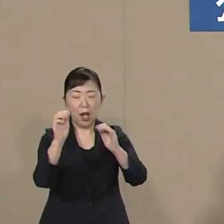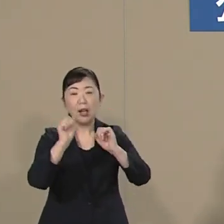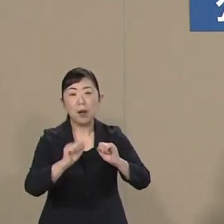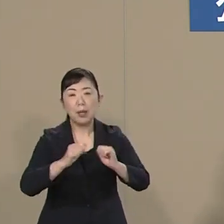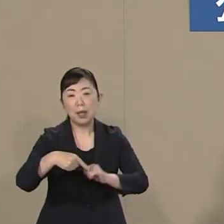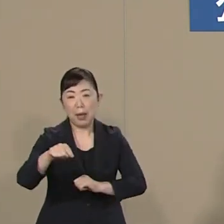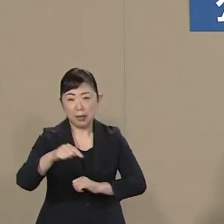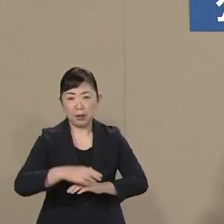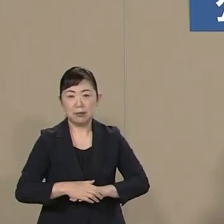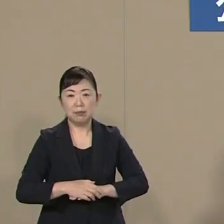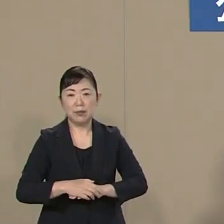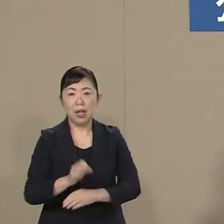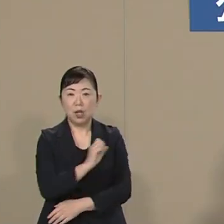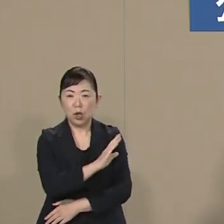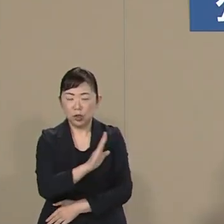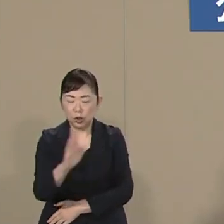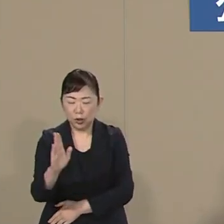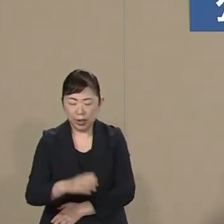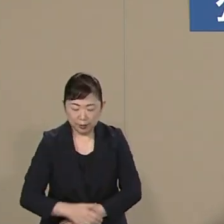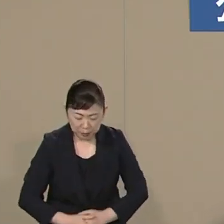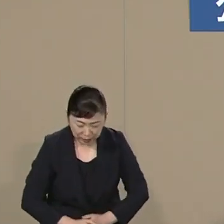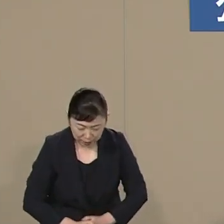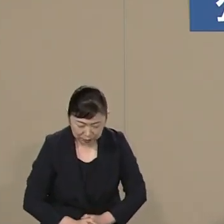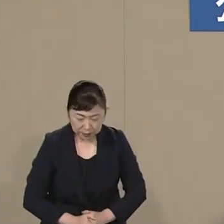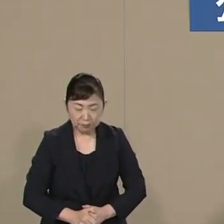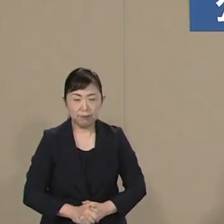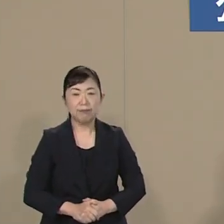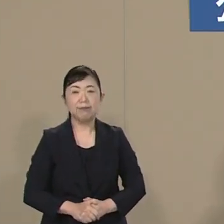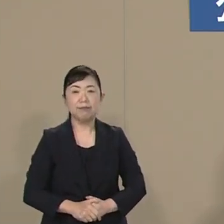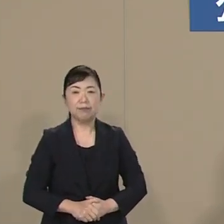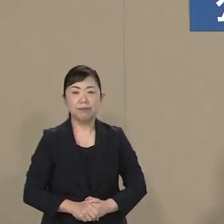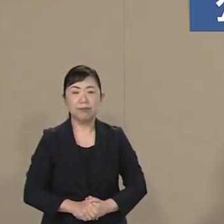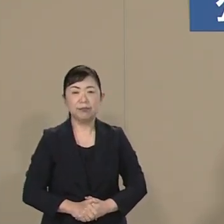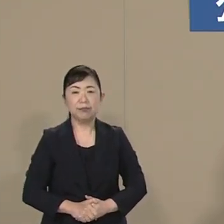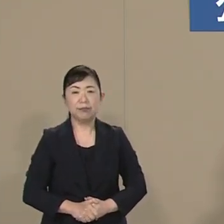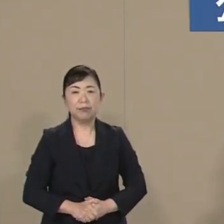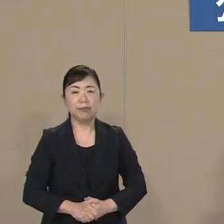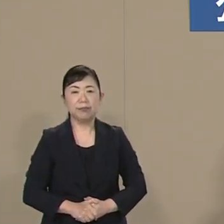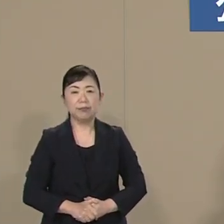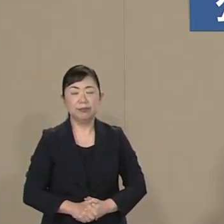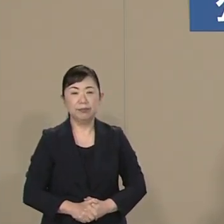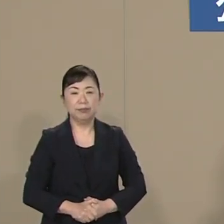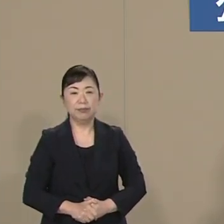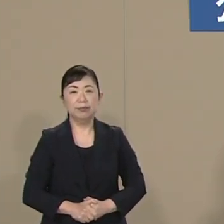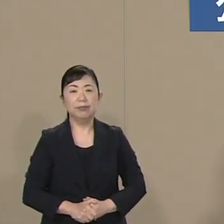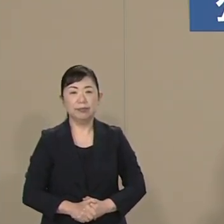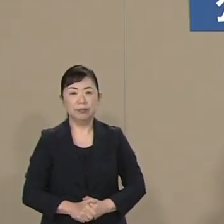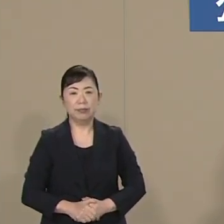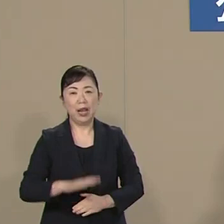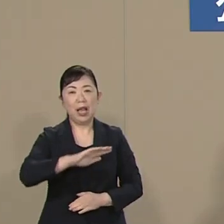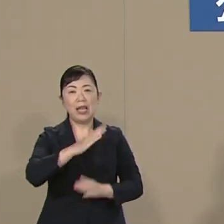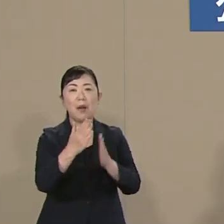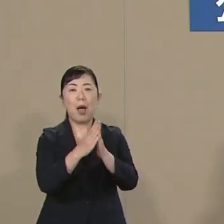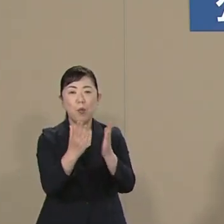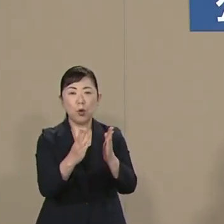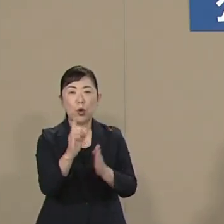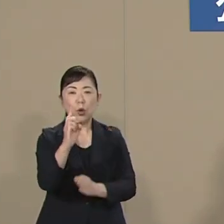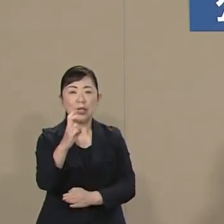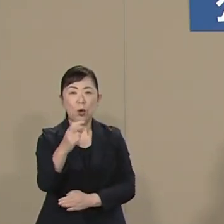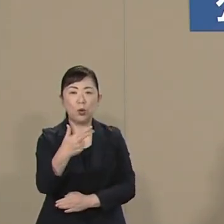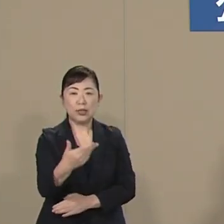全力で頑張ってまいりますどうぞよろしくお願い申し上げます次に山本寛さん